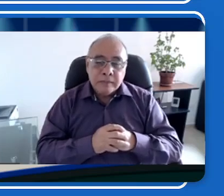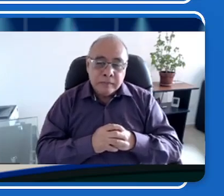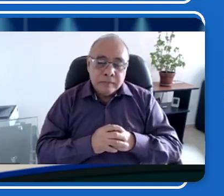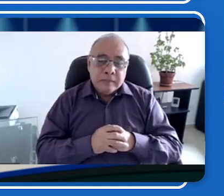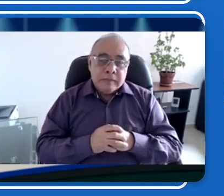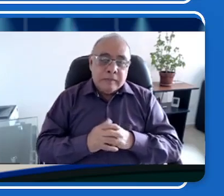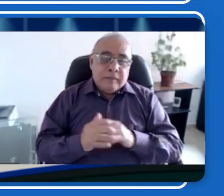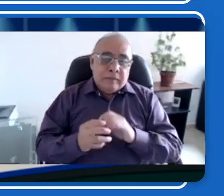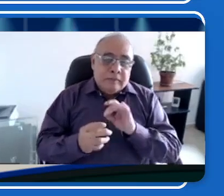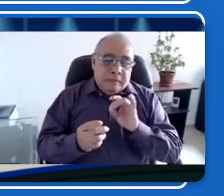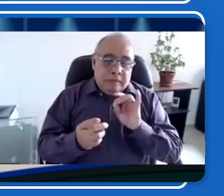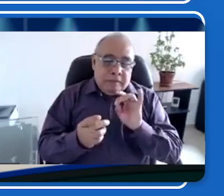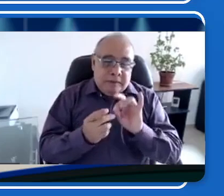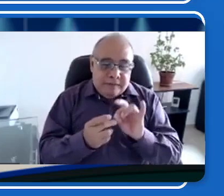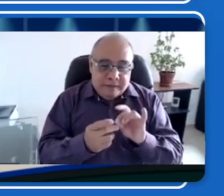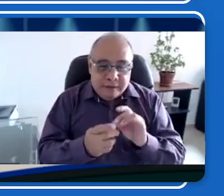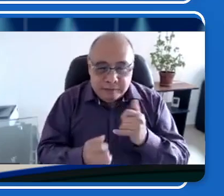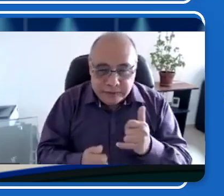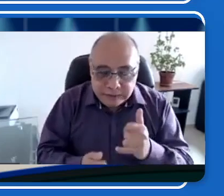Ok,